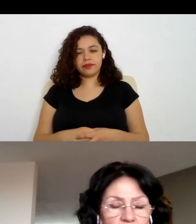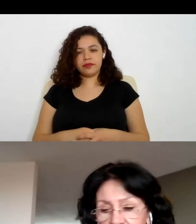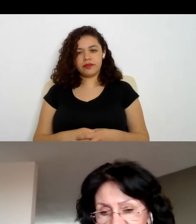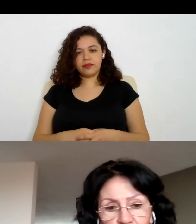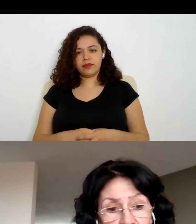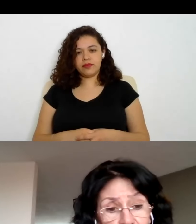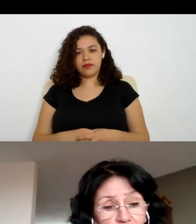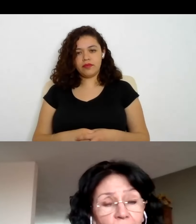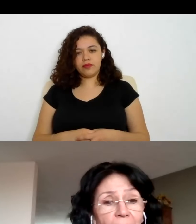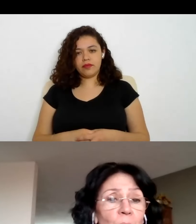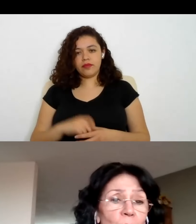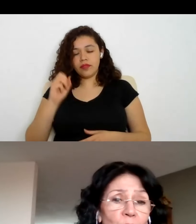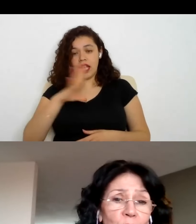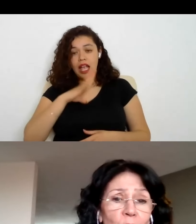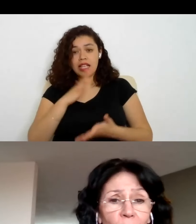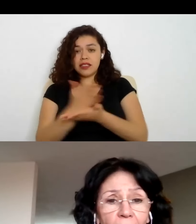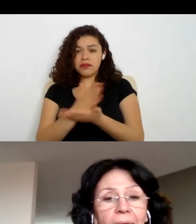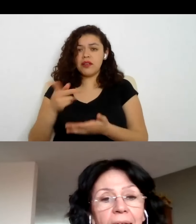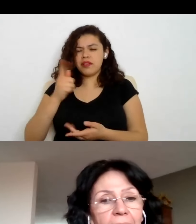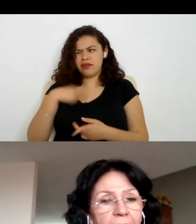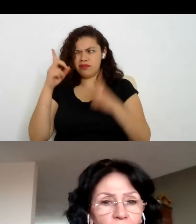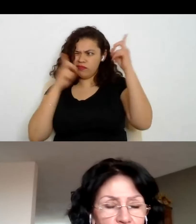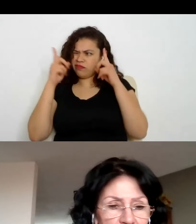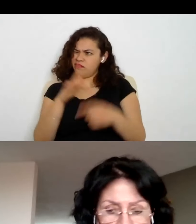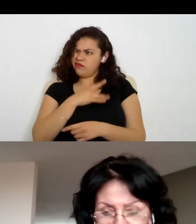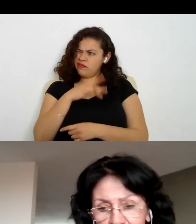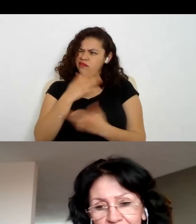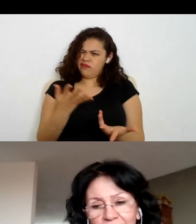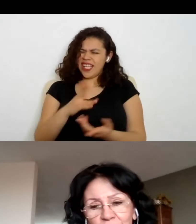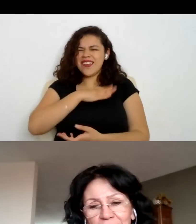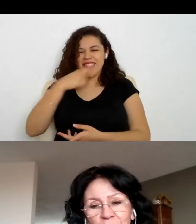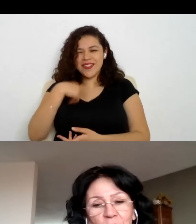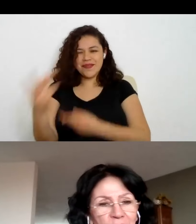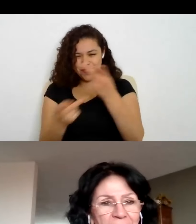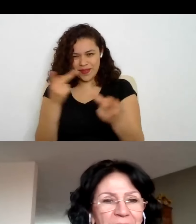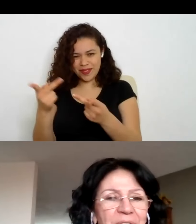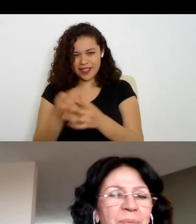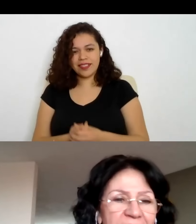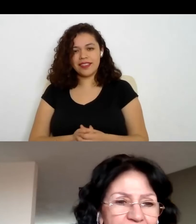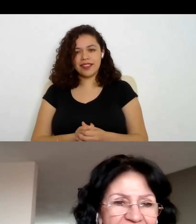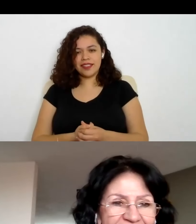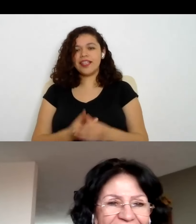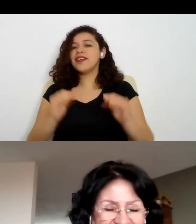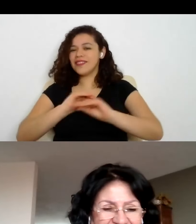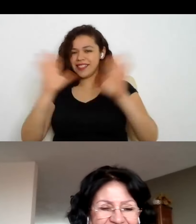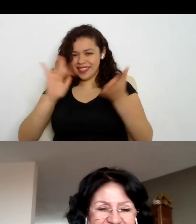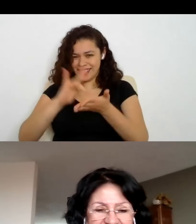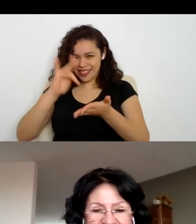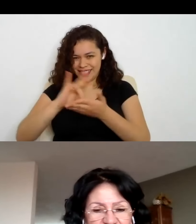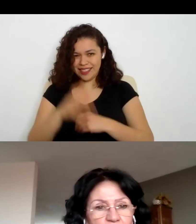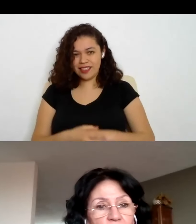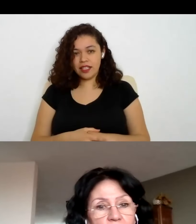Sí, es que lo tenemos con separado, pero me surgió la duda. Y sí, qué bueno que lo confirme contigo. Muchísimas gracias. Sí,